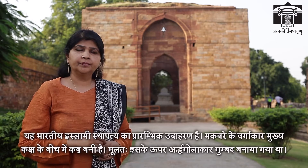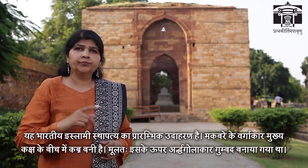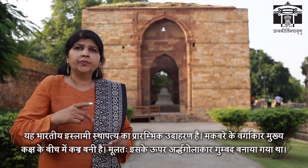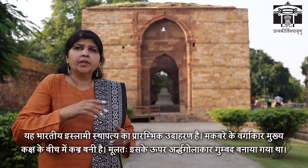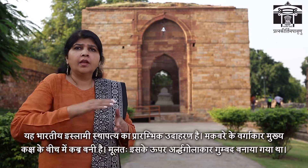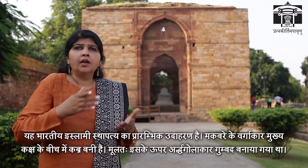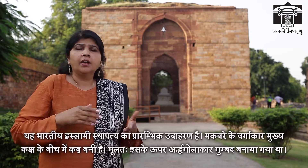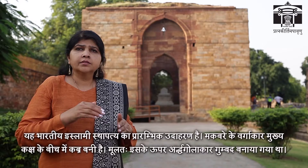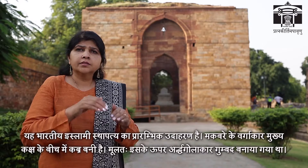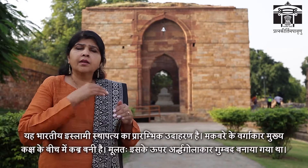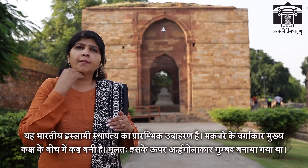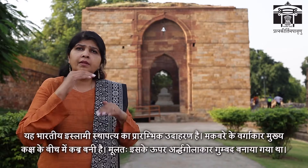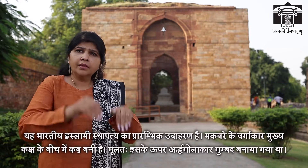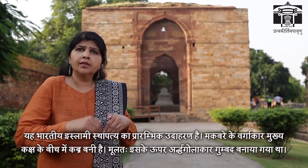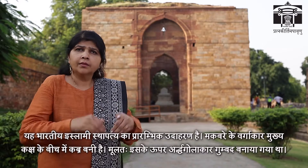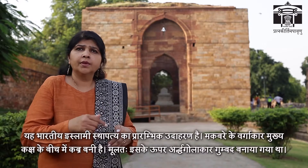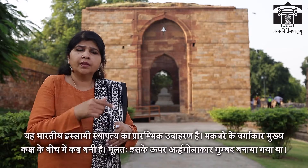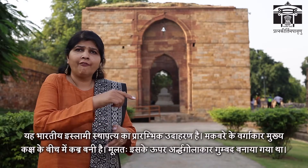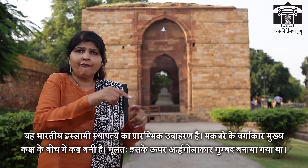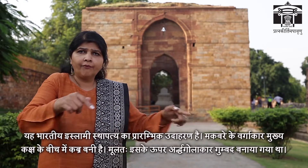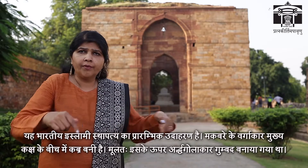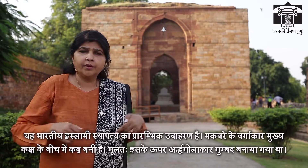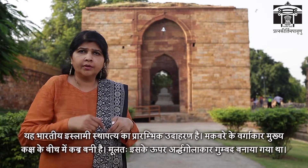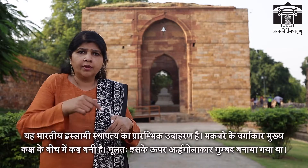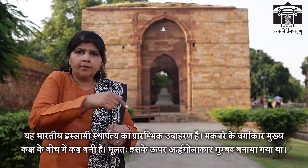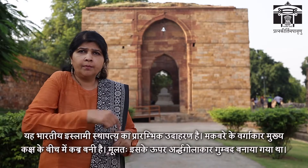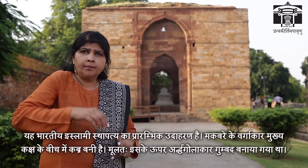मकबरे के वर्गाकार मुख्य कक्ष के बीच में कब्र बनी है।